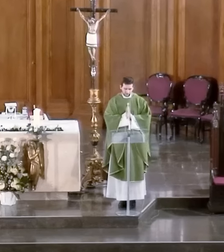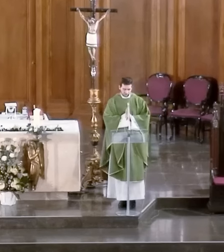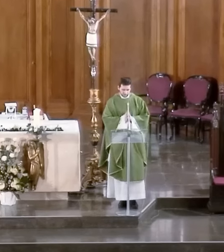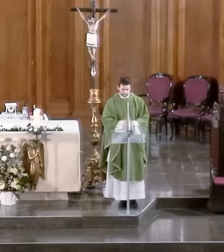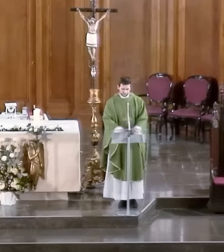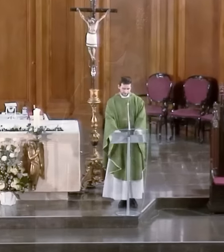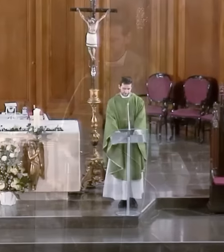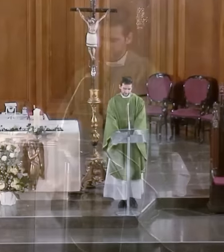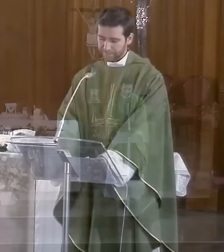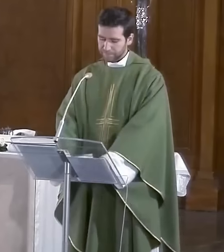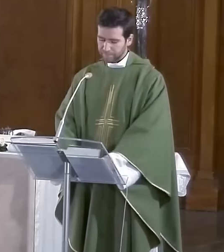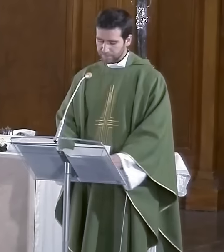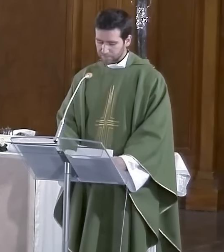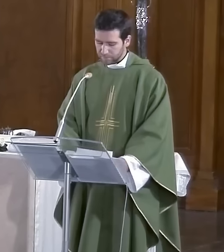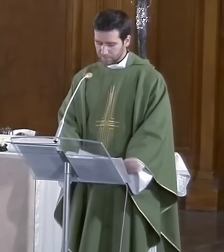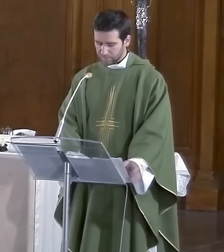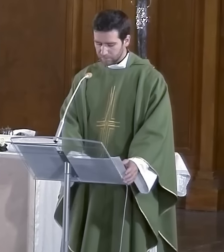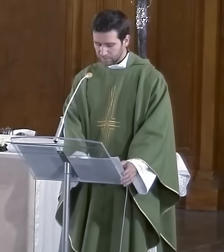Oremos.